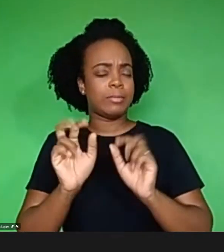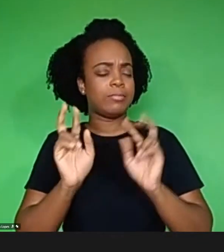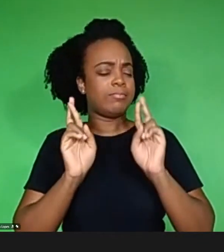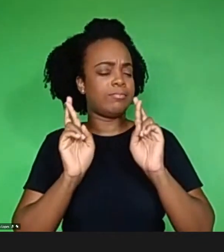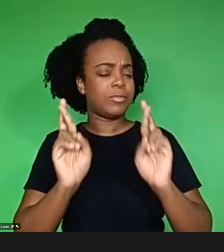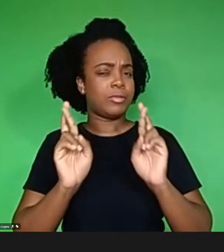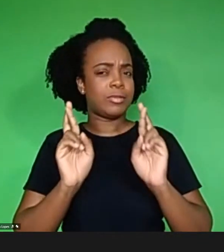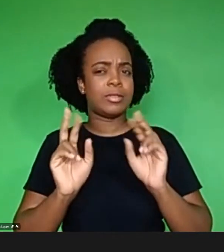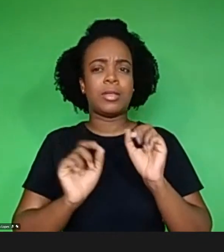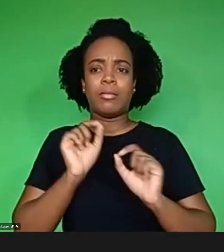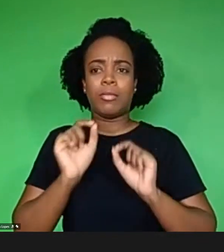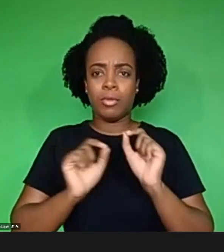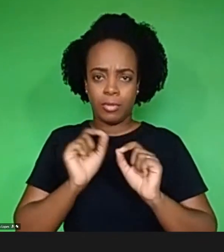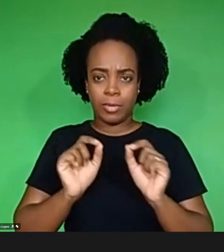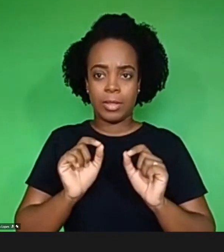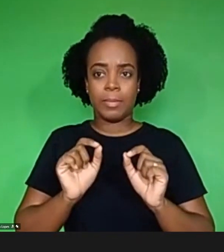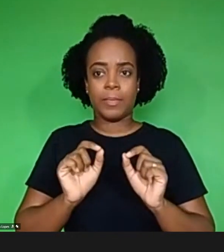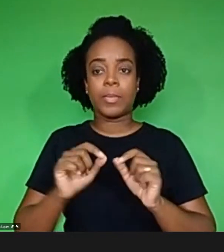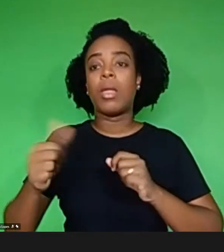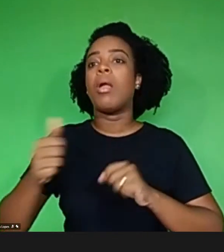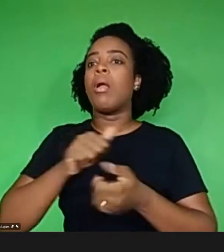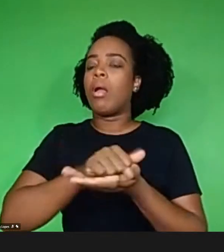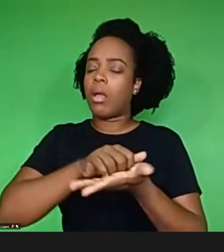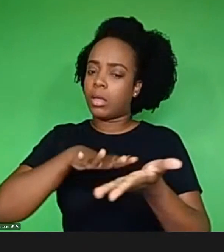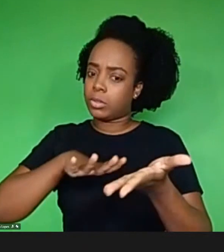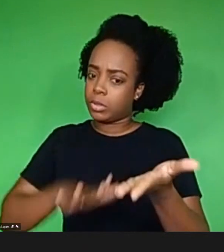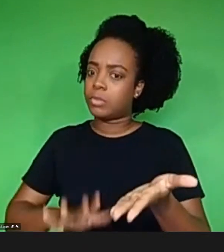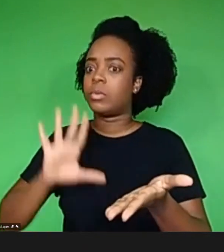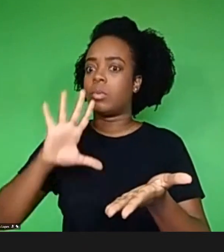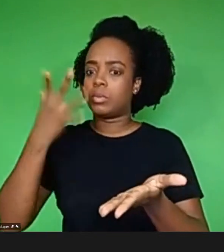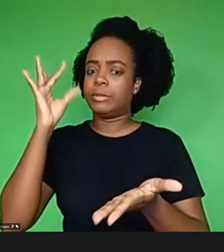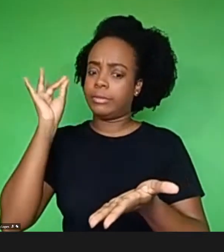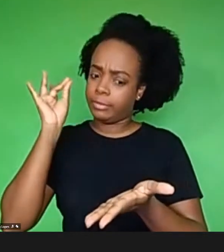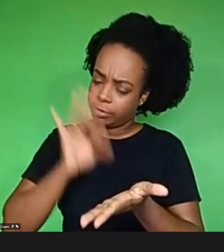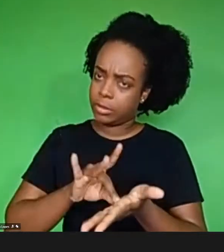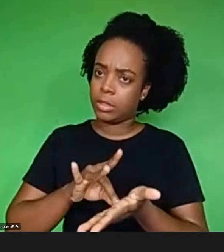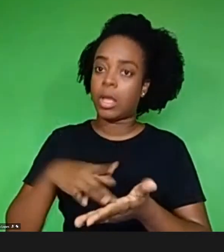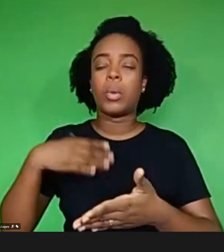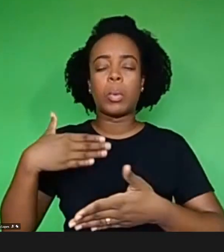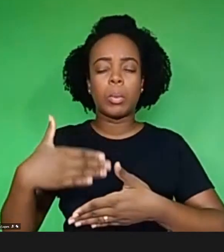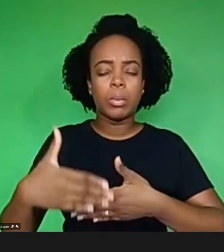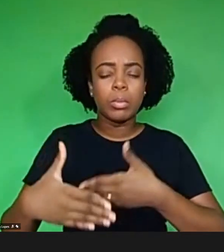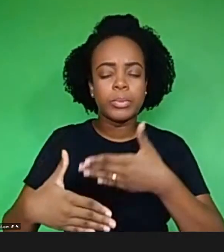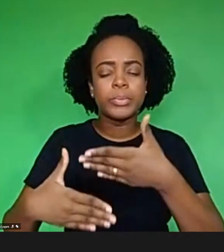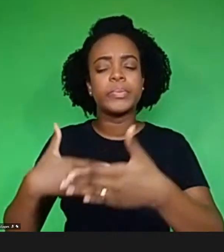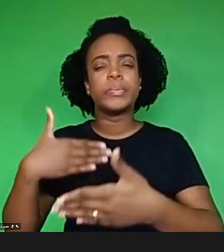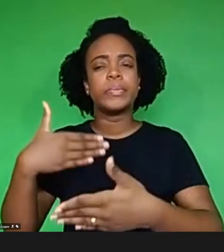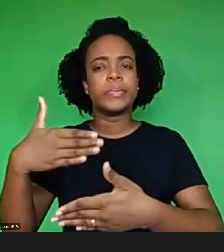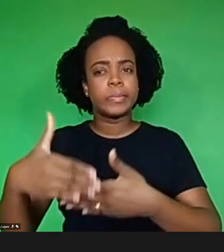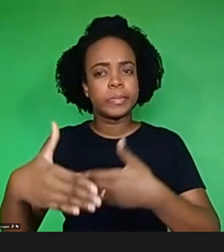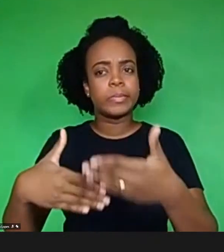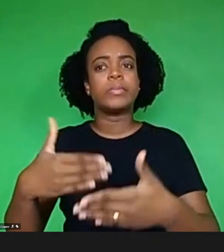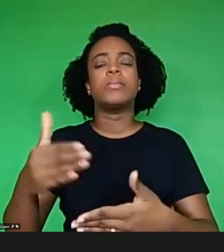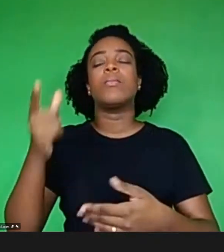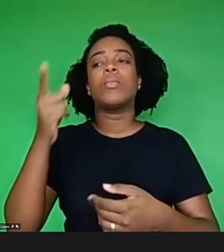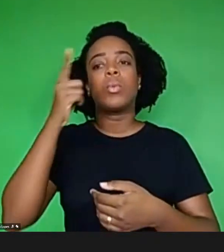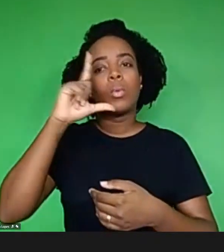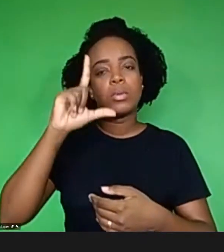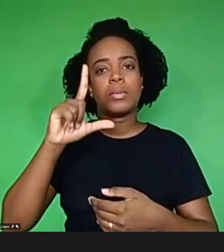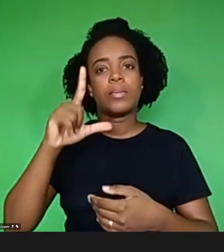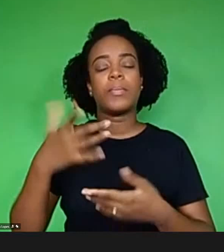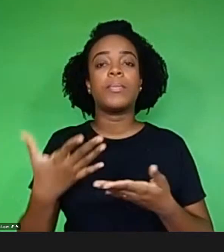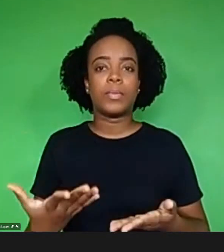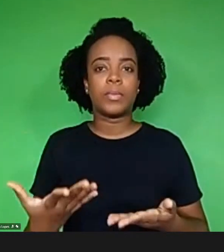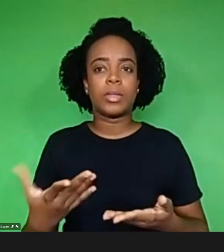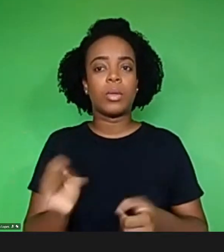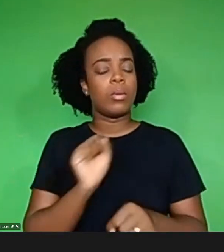se efetive, ela vai acontecer isso com o passar do tempo. Vamos ficar aguardando, né, a segurança